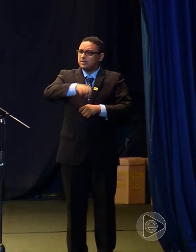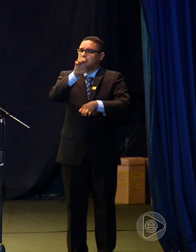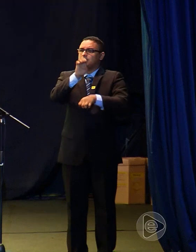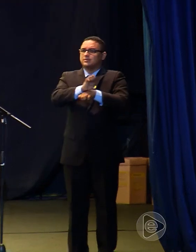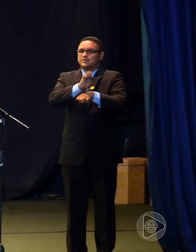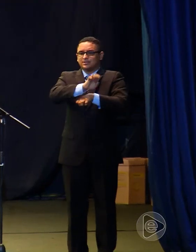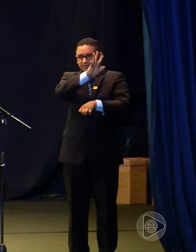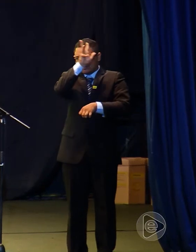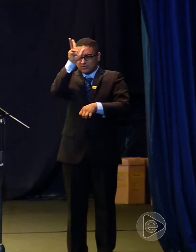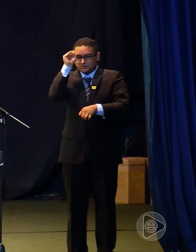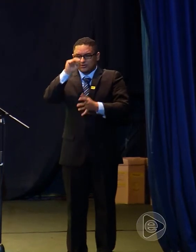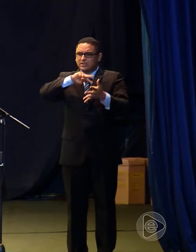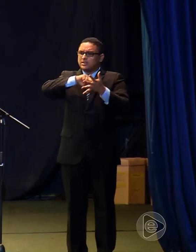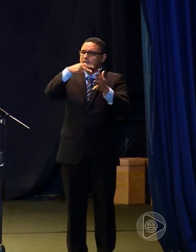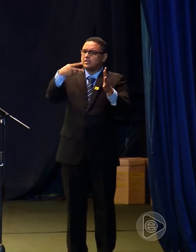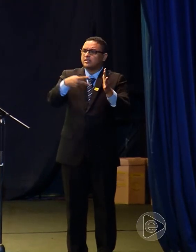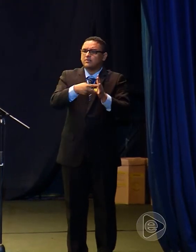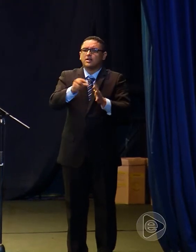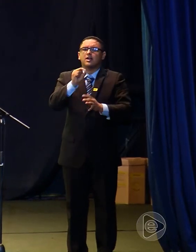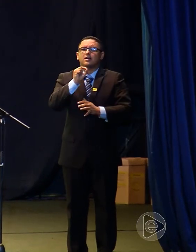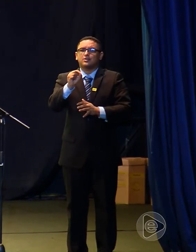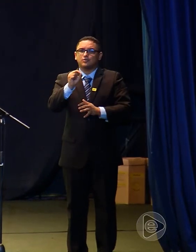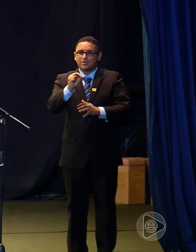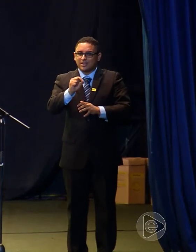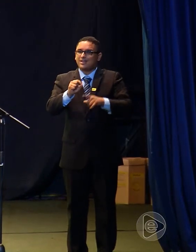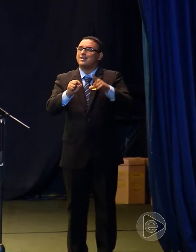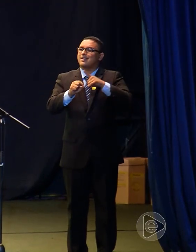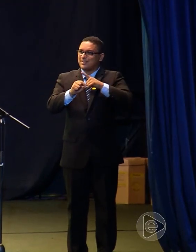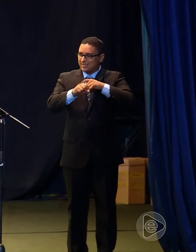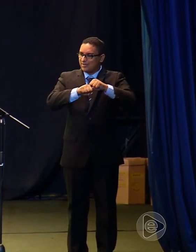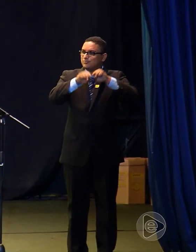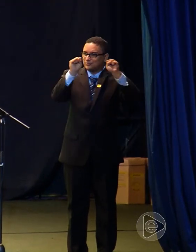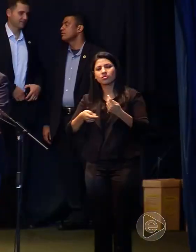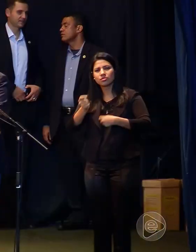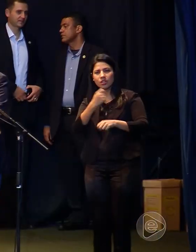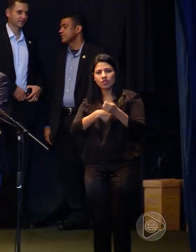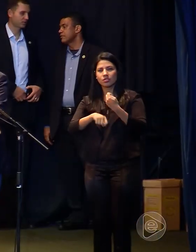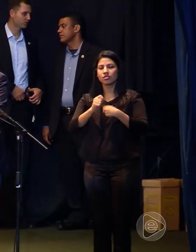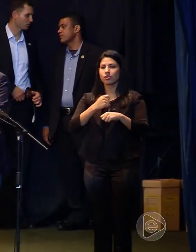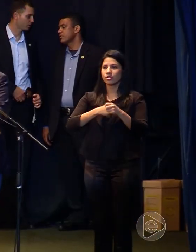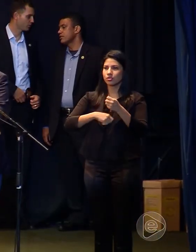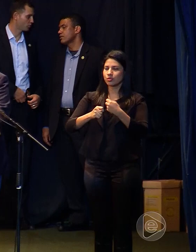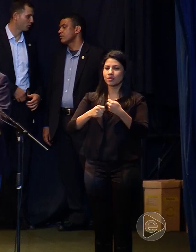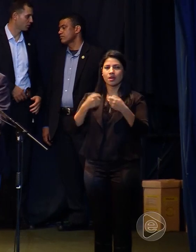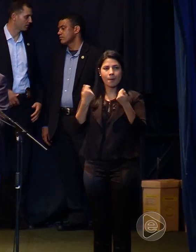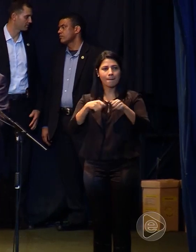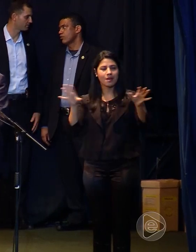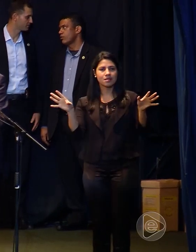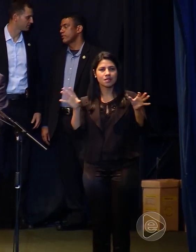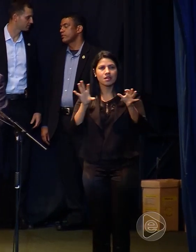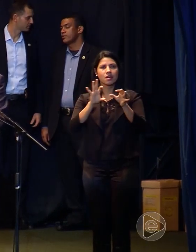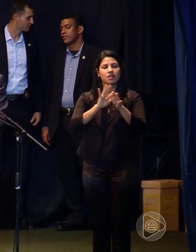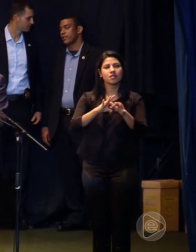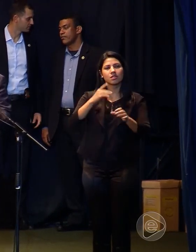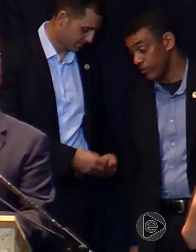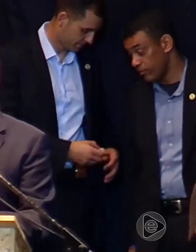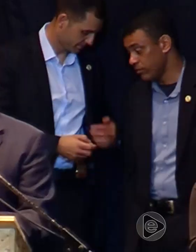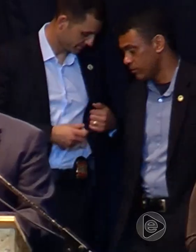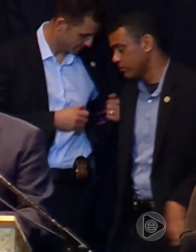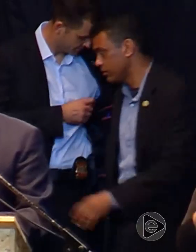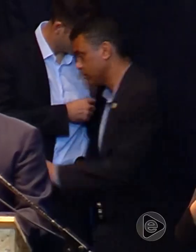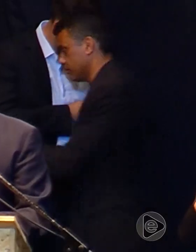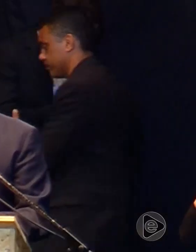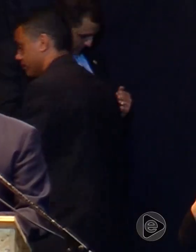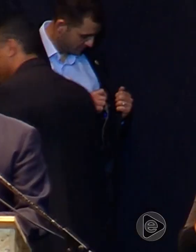Amazonas significa um sistema forte de proteção ao meio ambiente. Em tom mais crítico, o prefeito de Manaus, Arthur Neto,